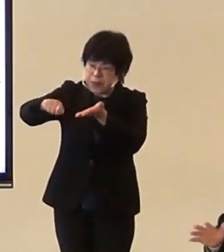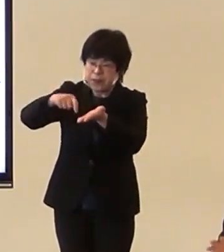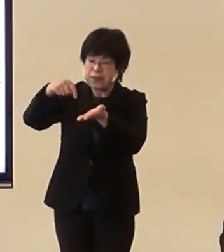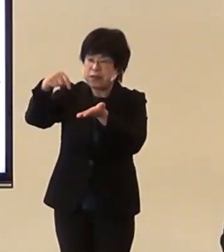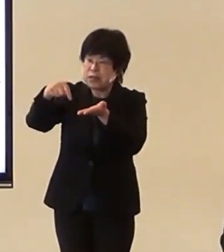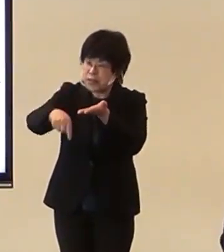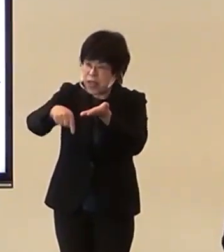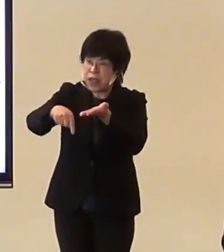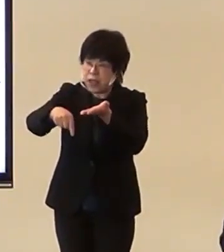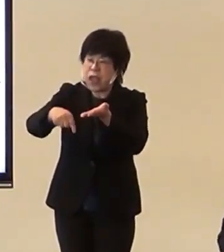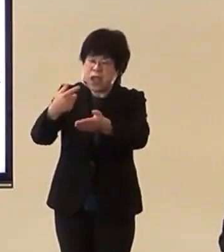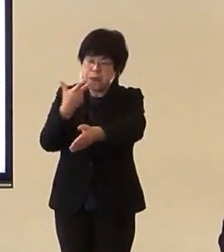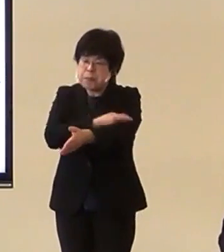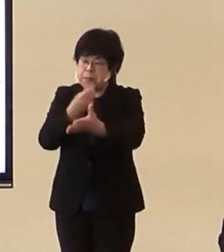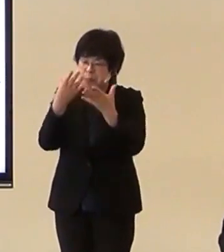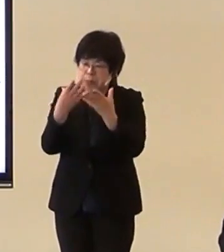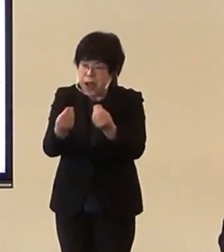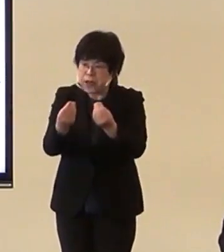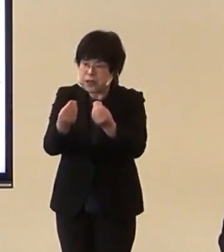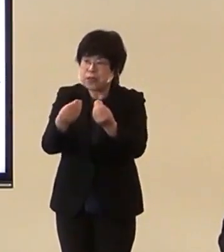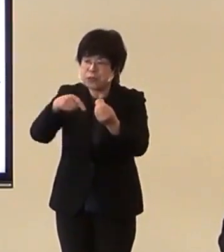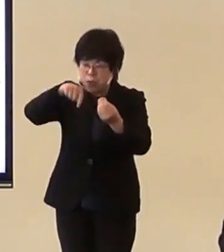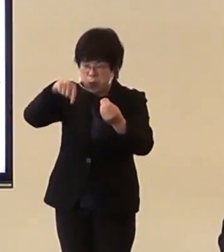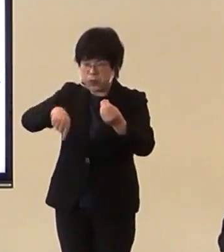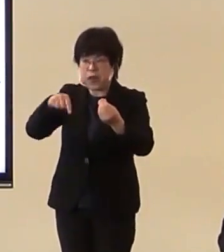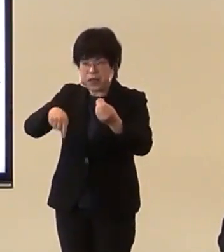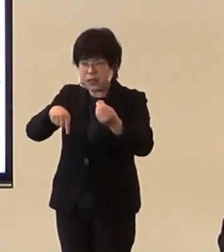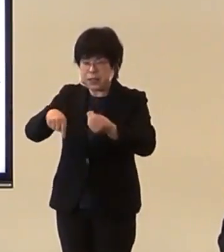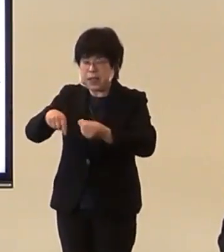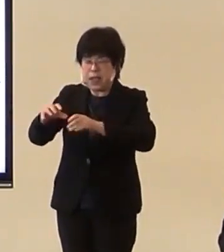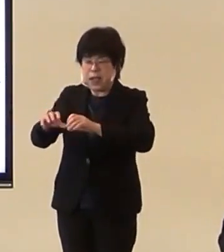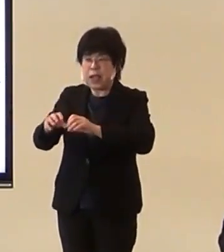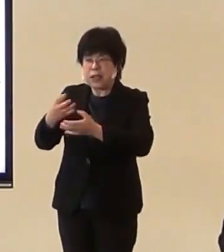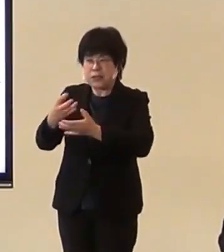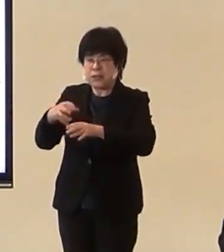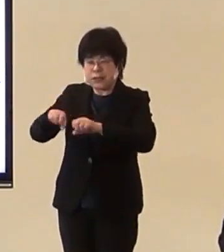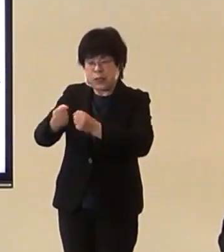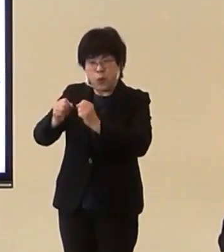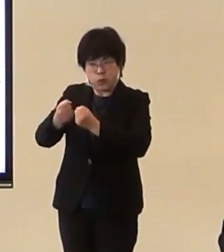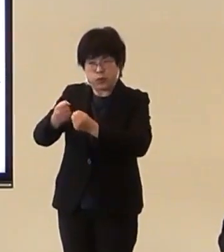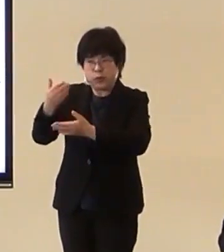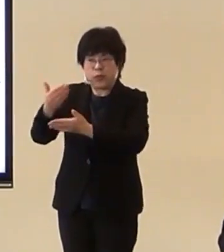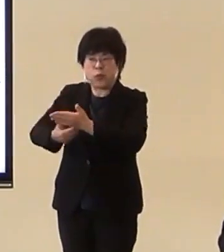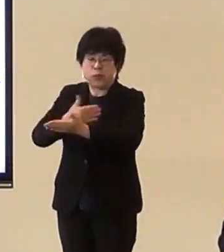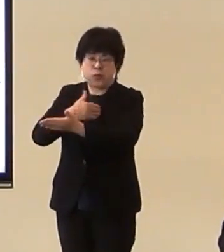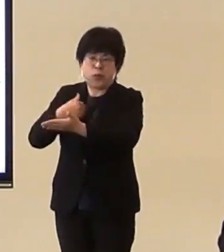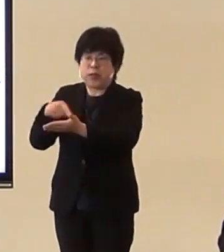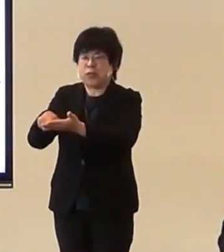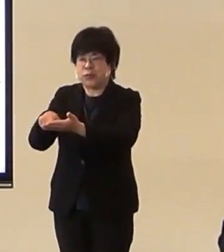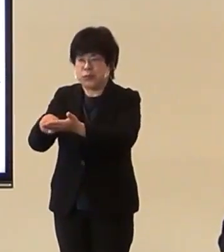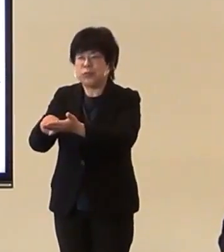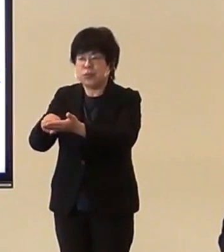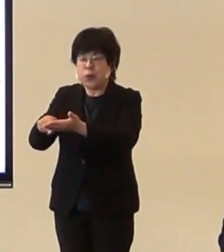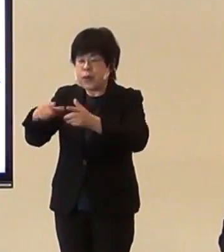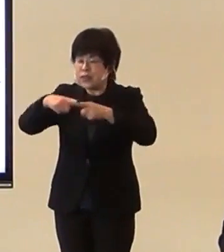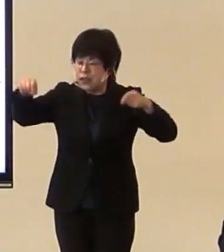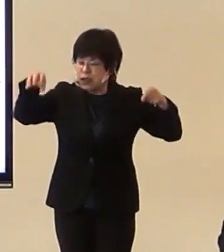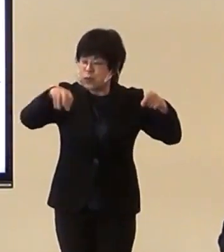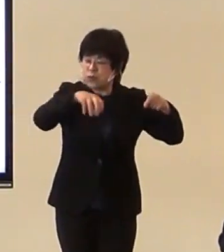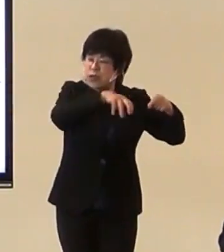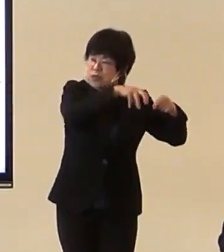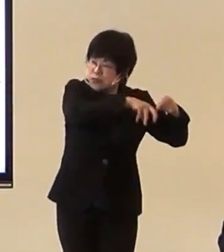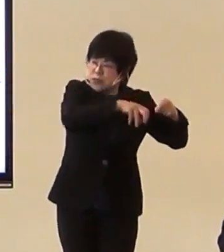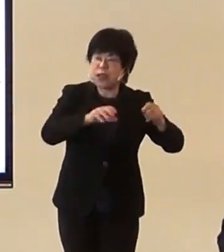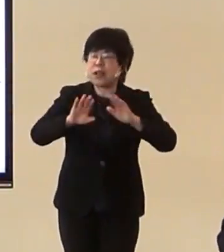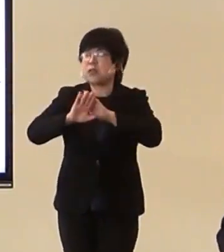に残るようになったら、これは私どもの仕組みでございます。これは全国の中で今展開しつつあります。ということで補足